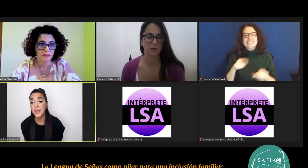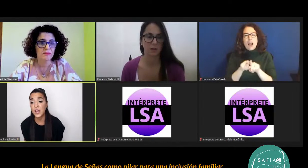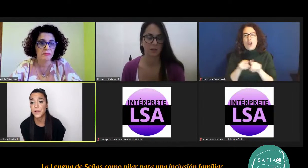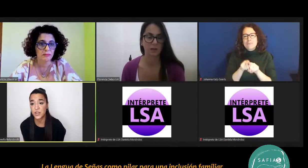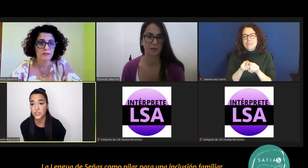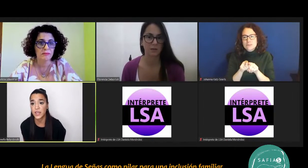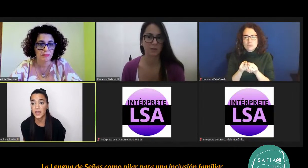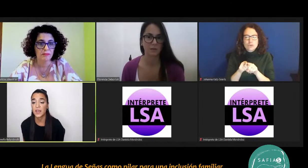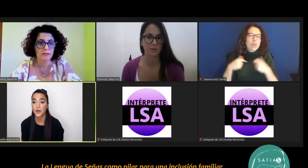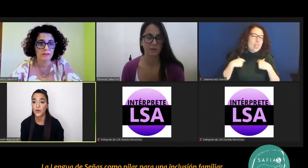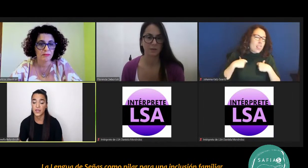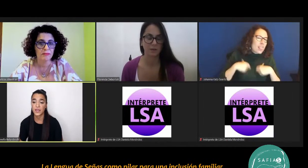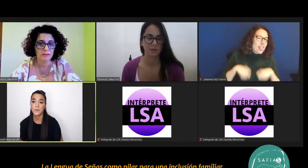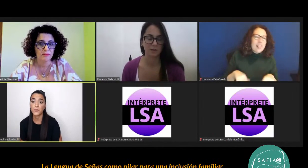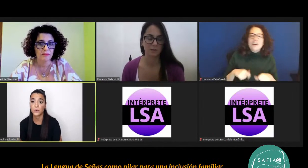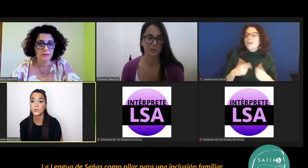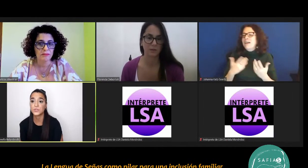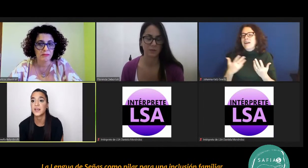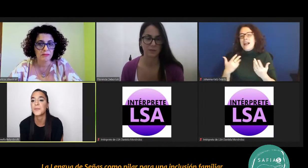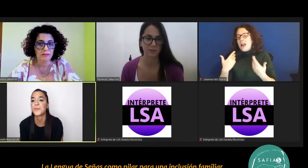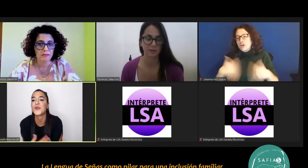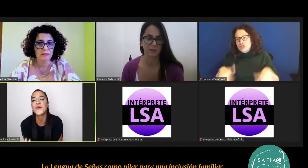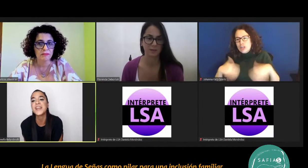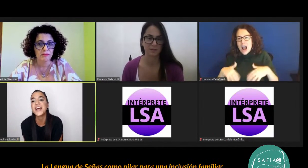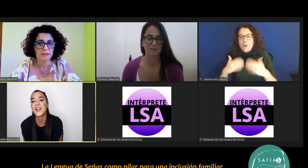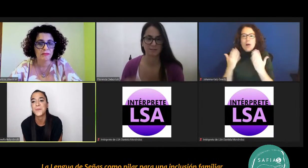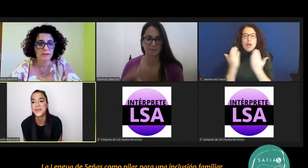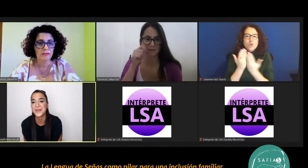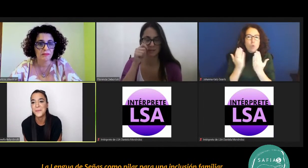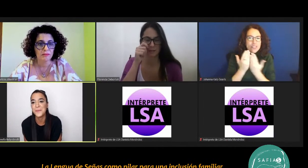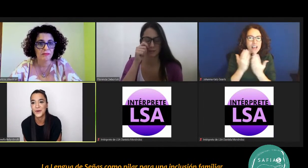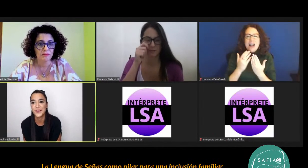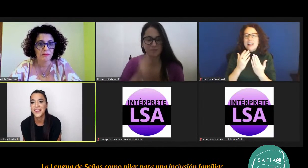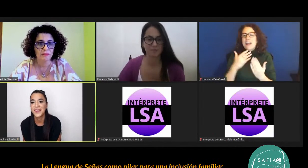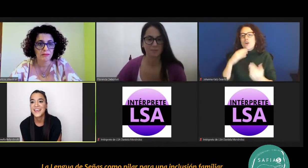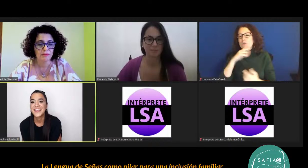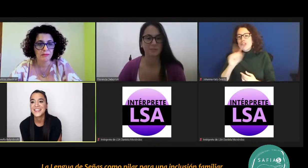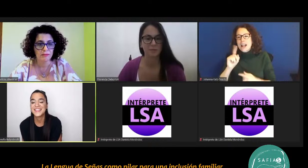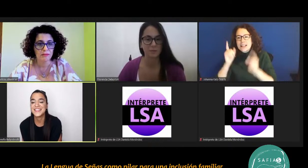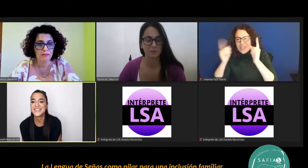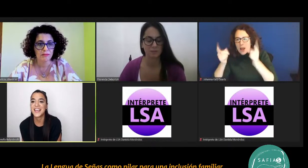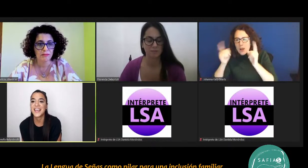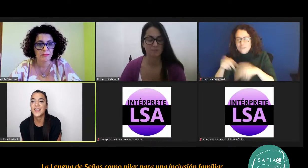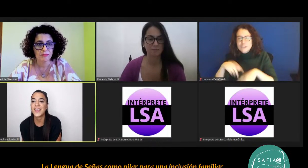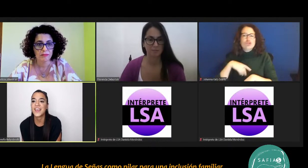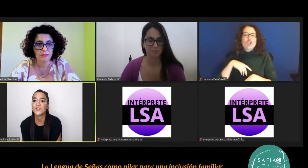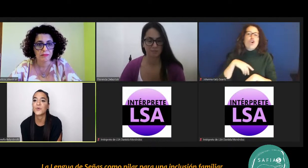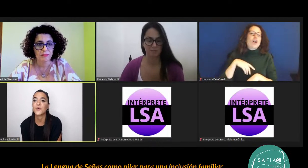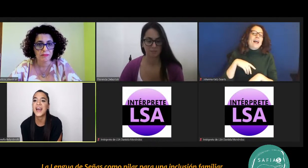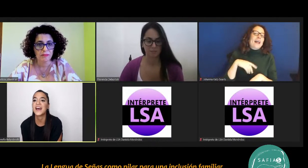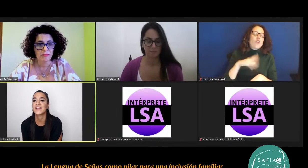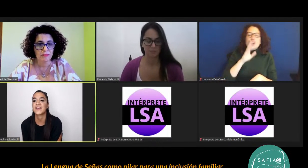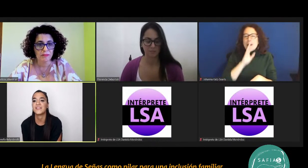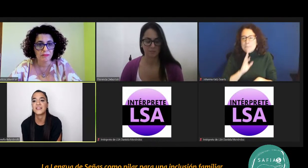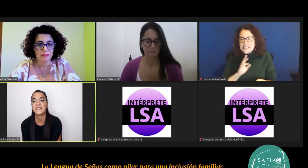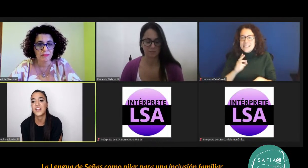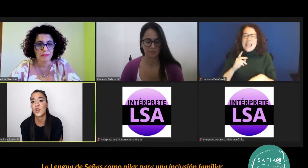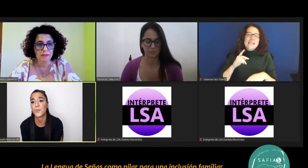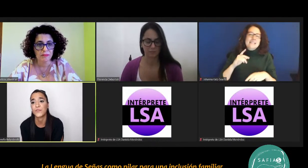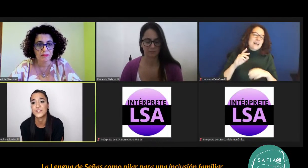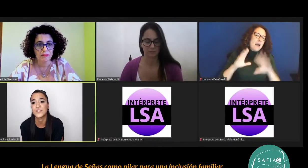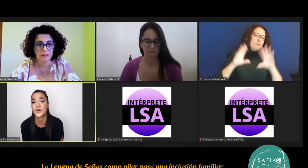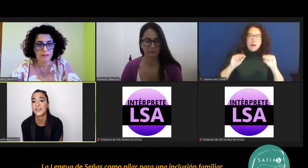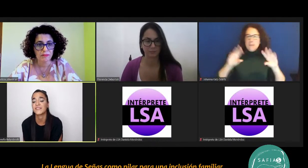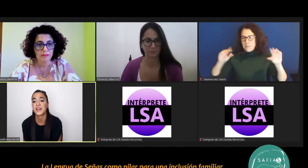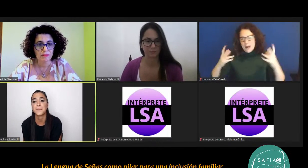Y había compañeros hipoacúsicos, pero no era lo mismo. Dice, estudiar, atender a